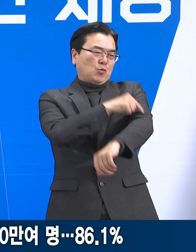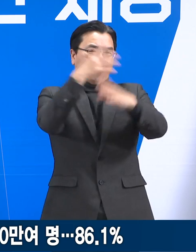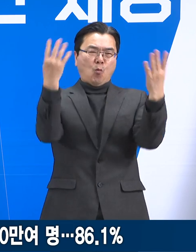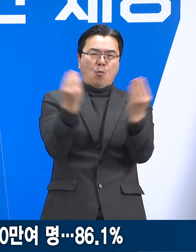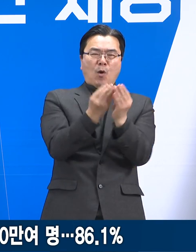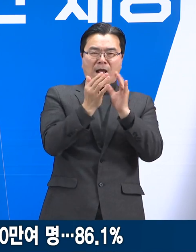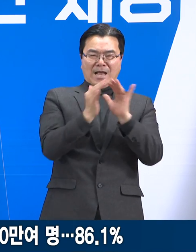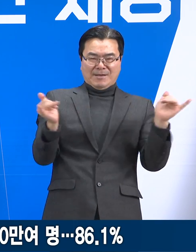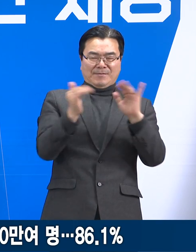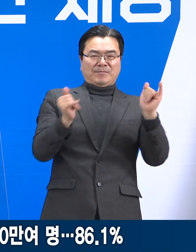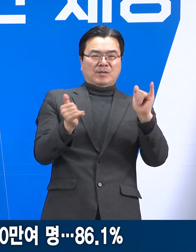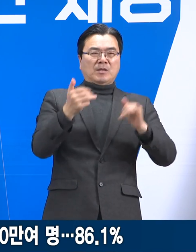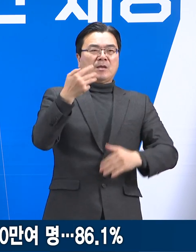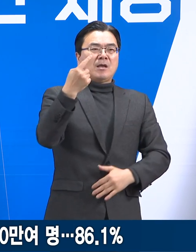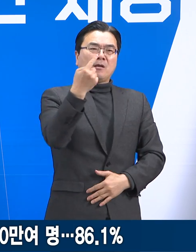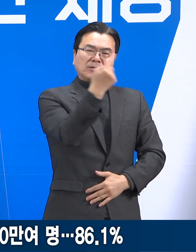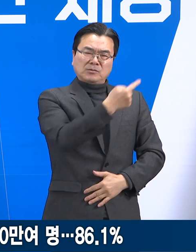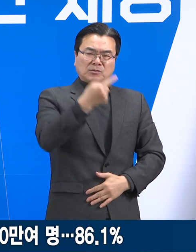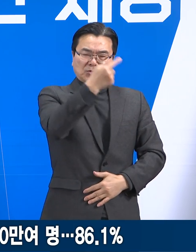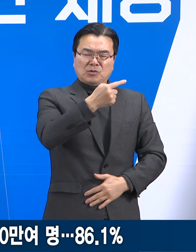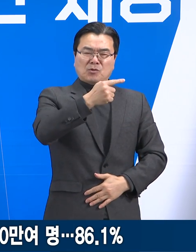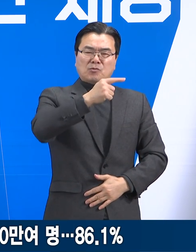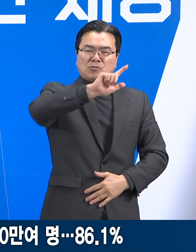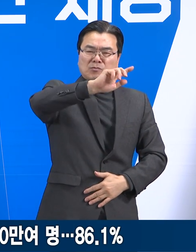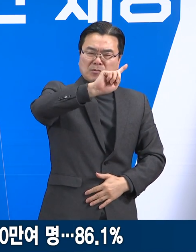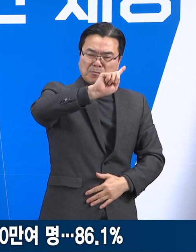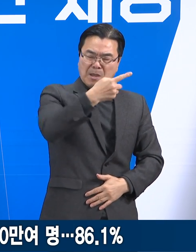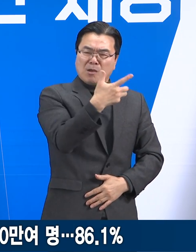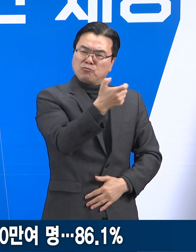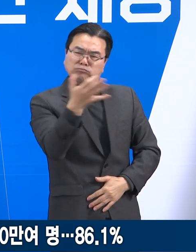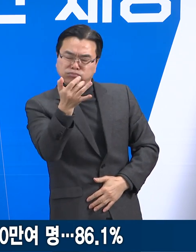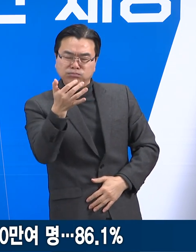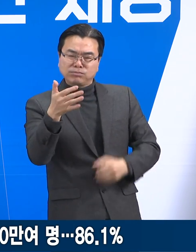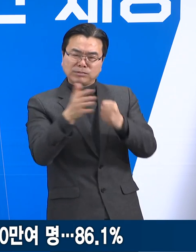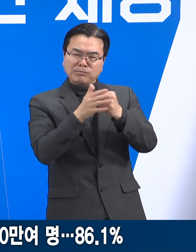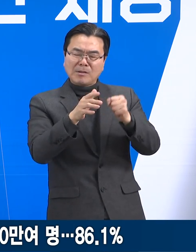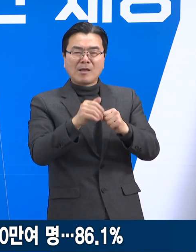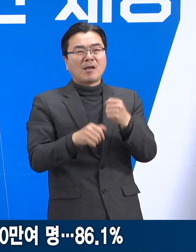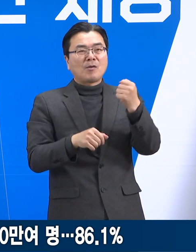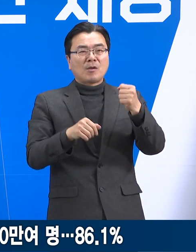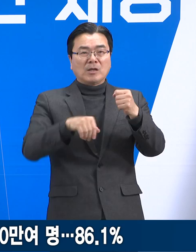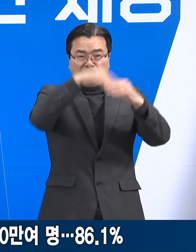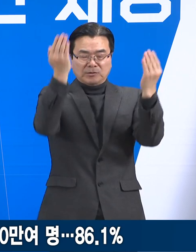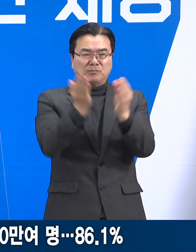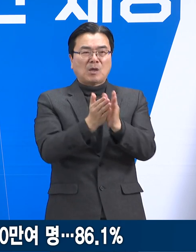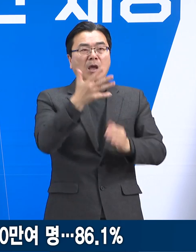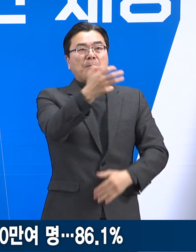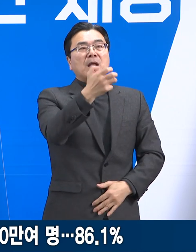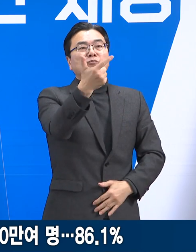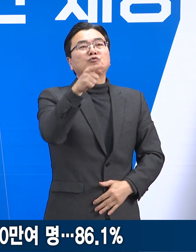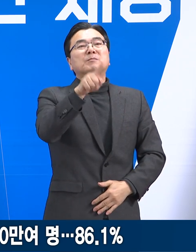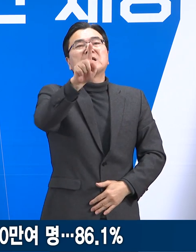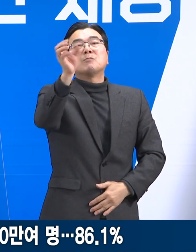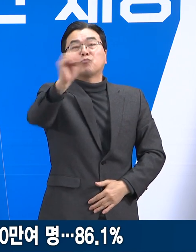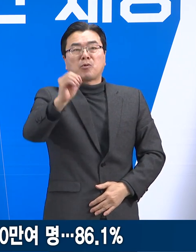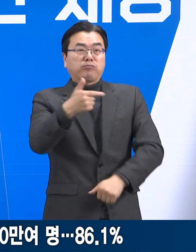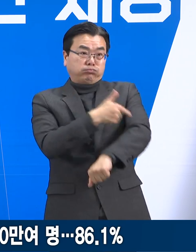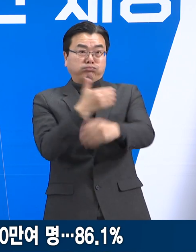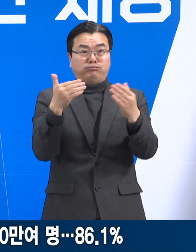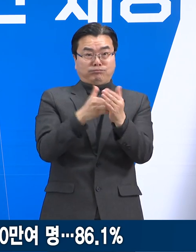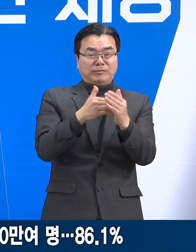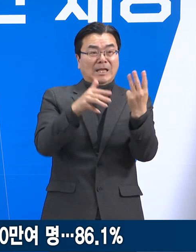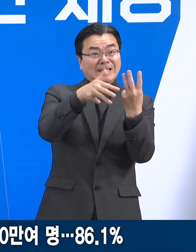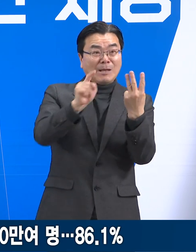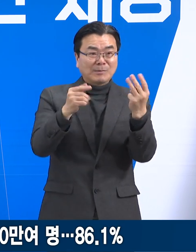사람은 총 1,160만 9,730명으로 경기도 인구의 86.1%에 해당합니다. 3차